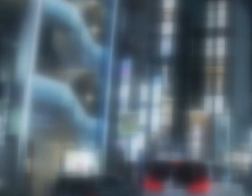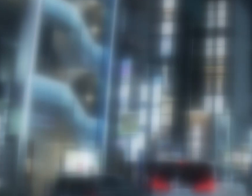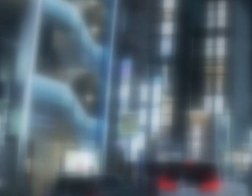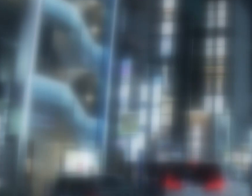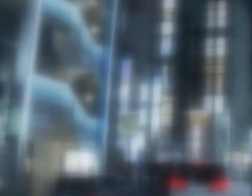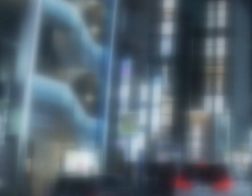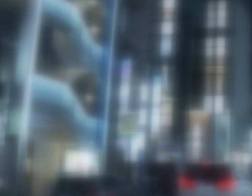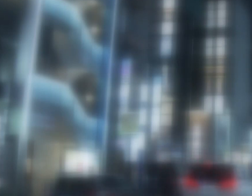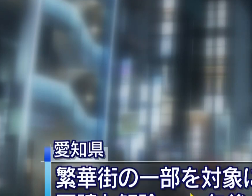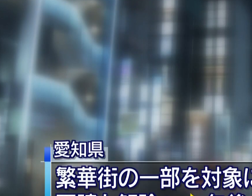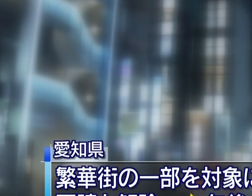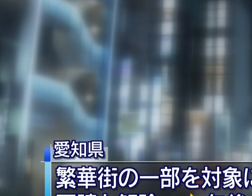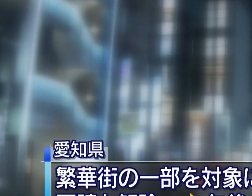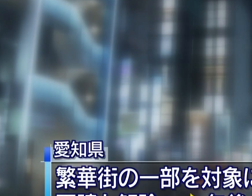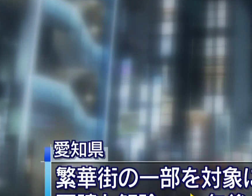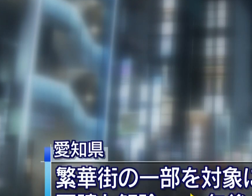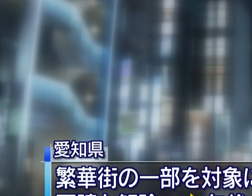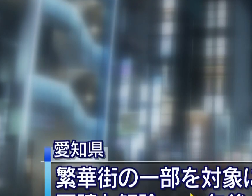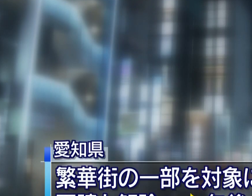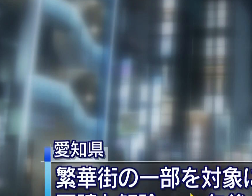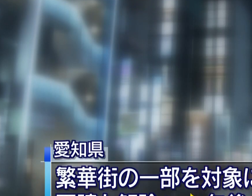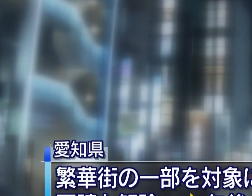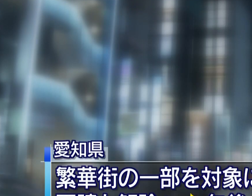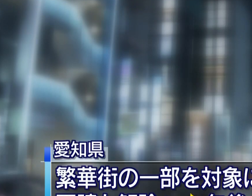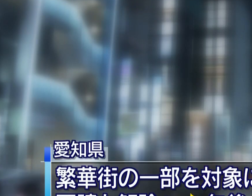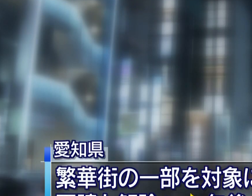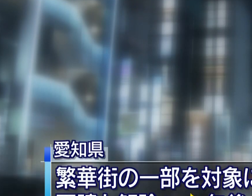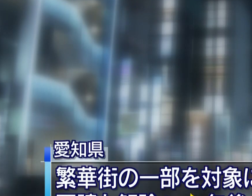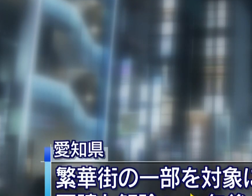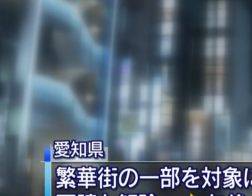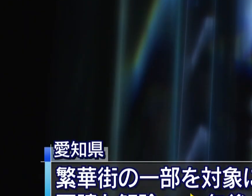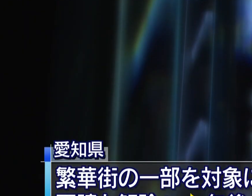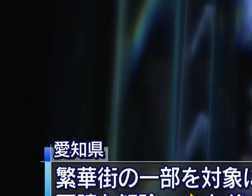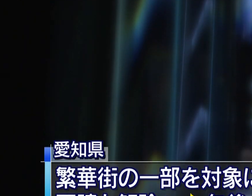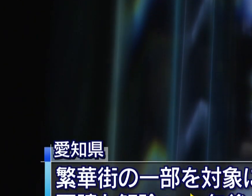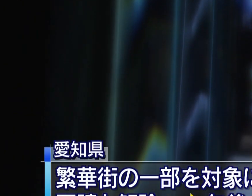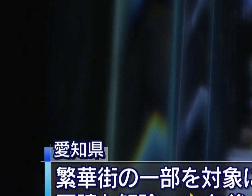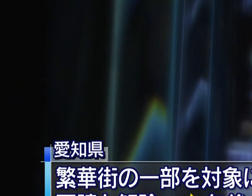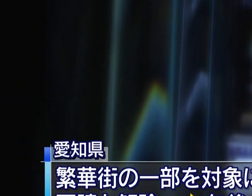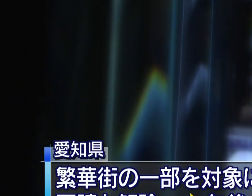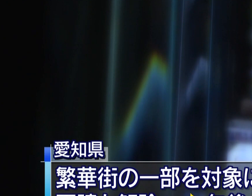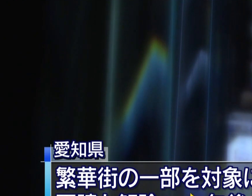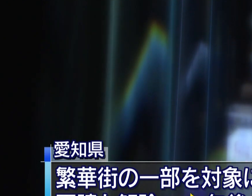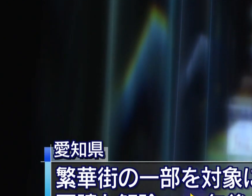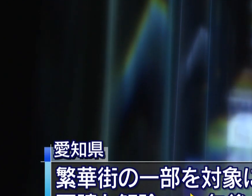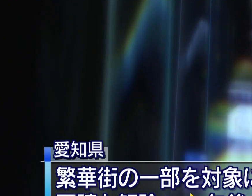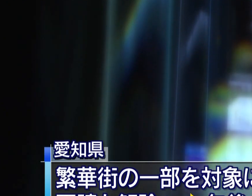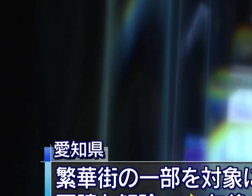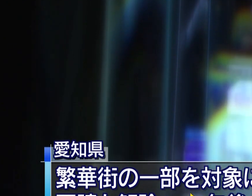。名古屋栄など繁華街の一部を対象にした時短営業など